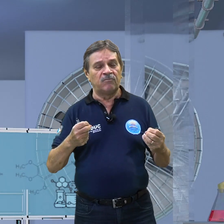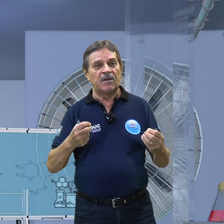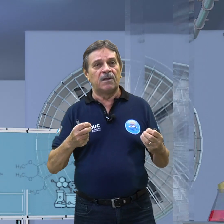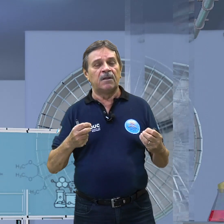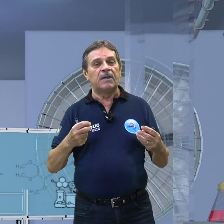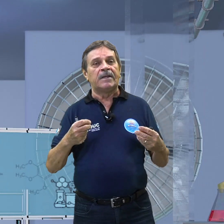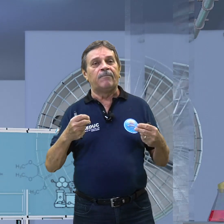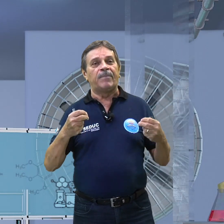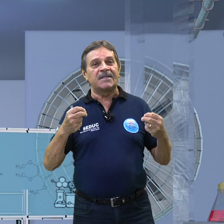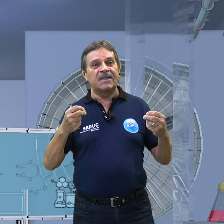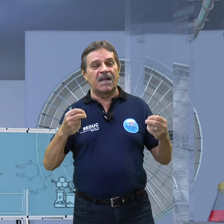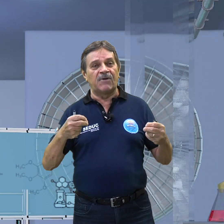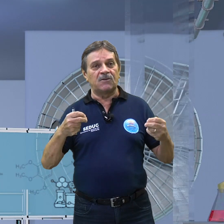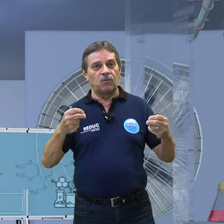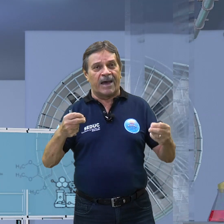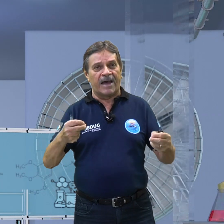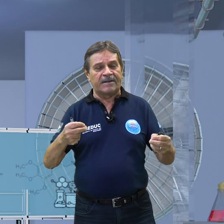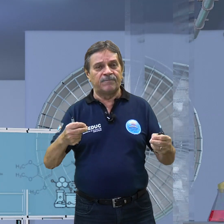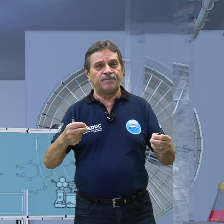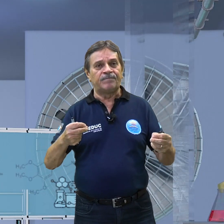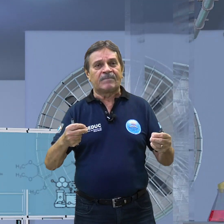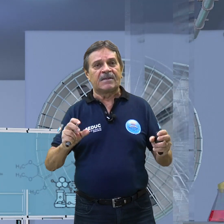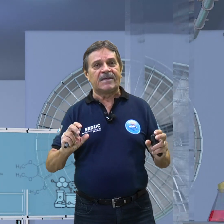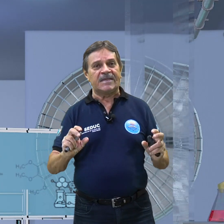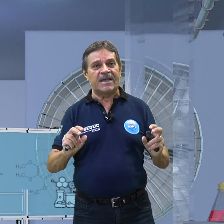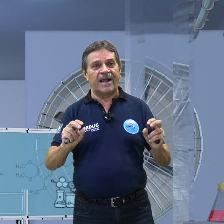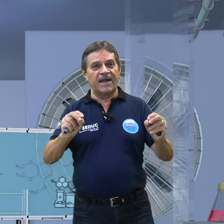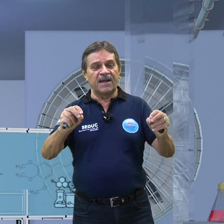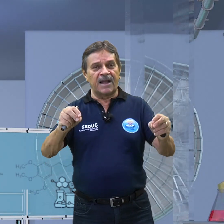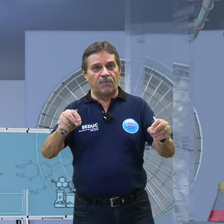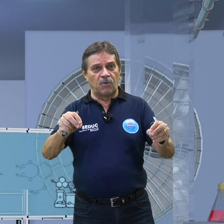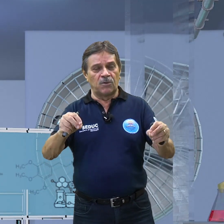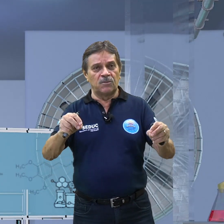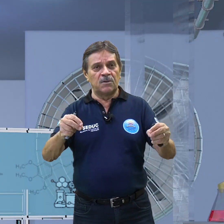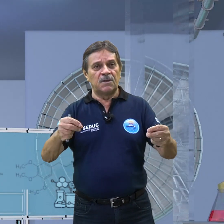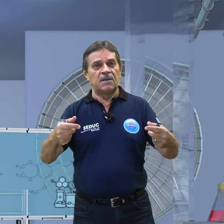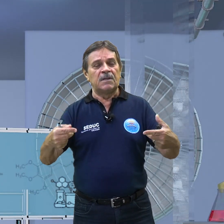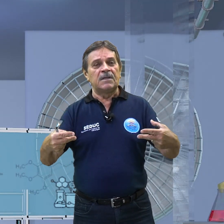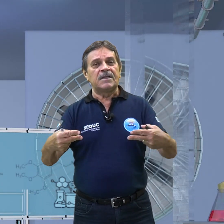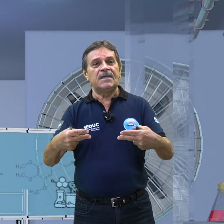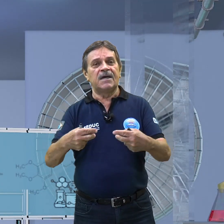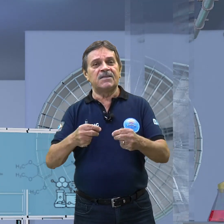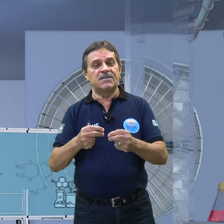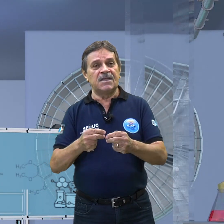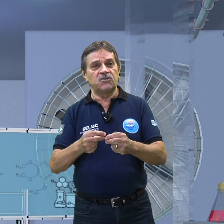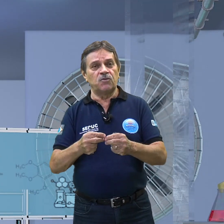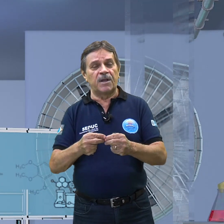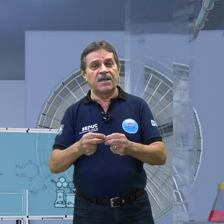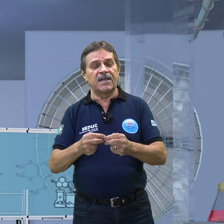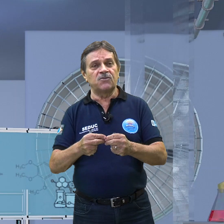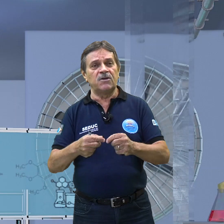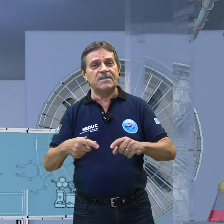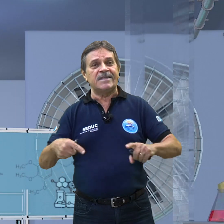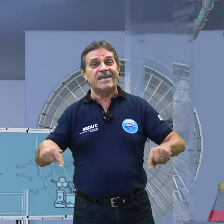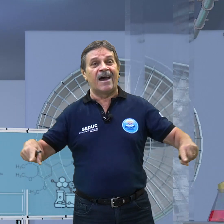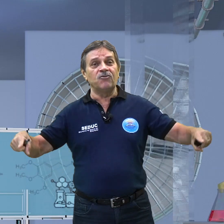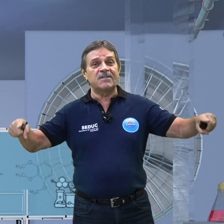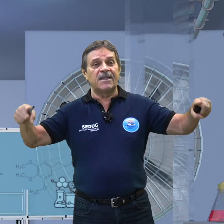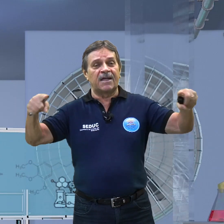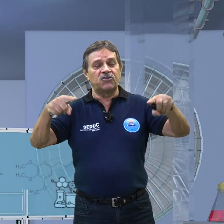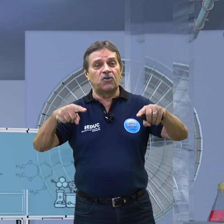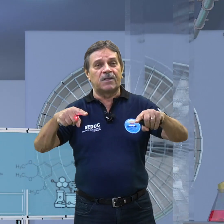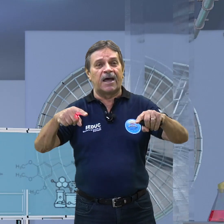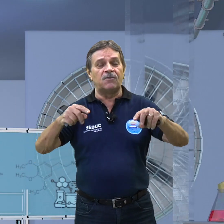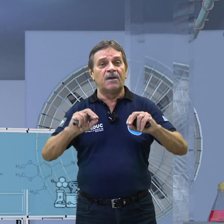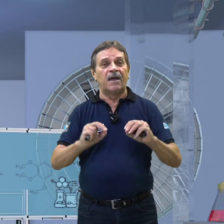adicionados passarão a atuar em cada carbono que antes tinha as duplas ligações e, ao